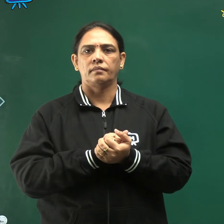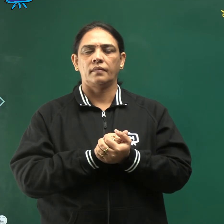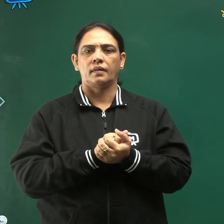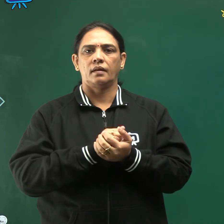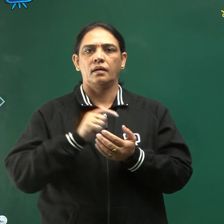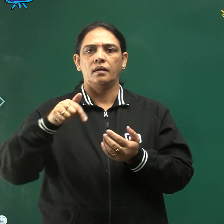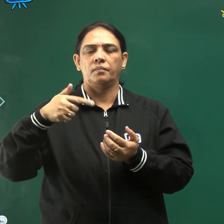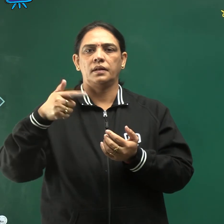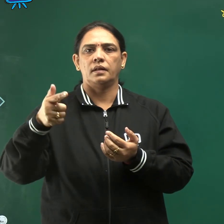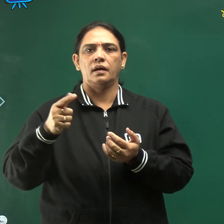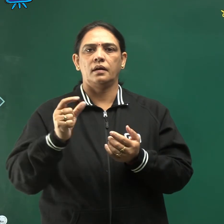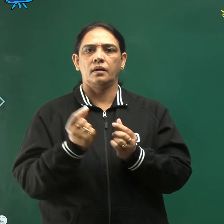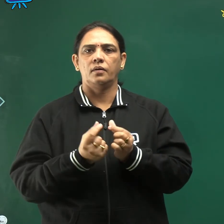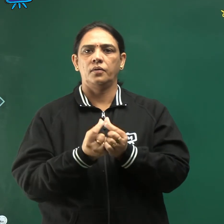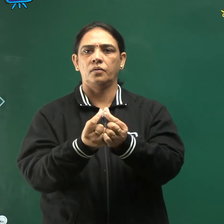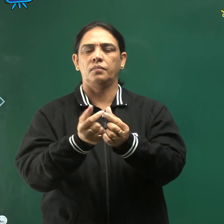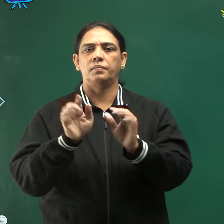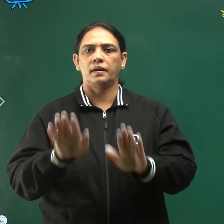प्रत्येक युग्म पर